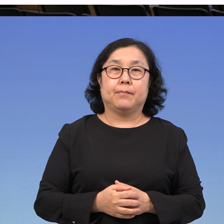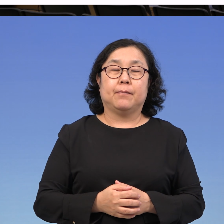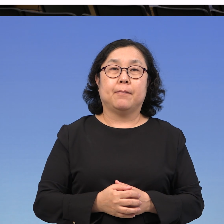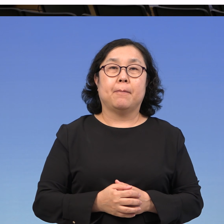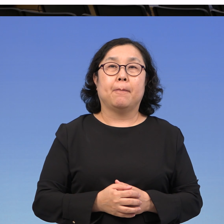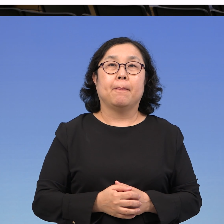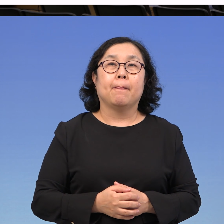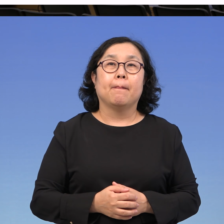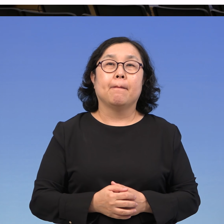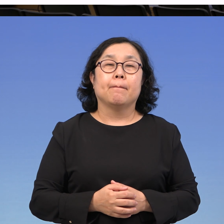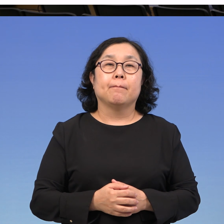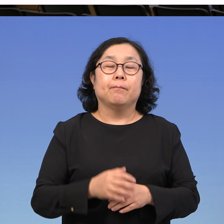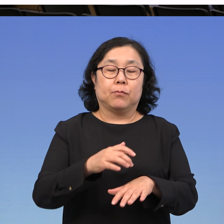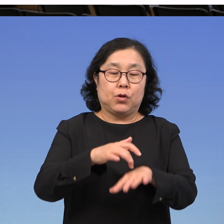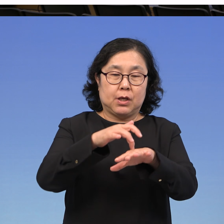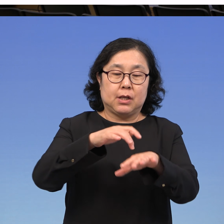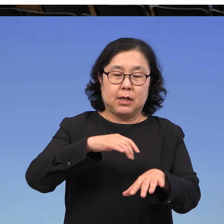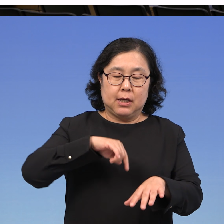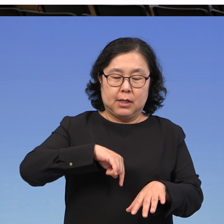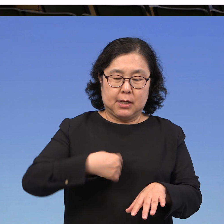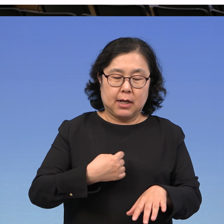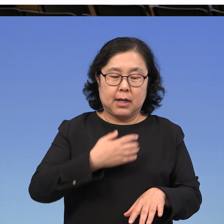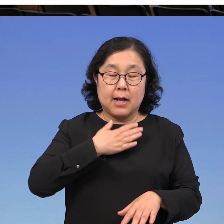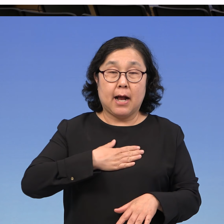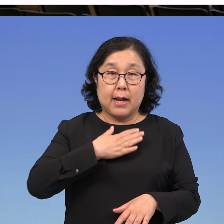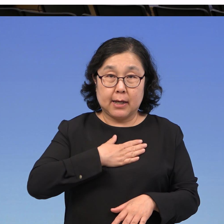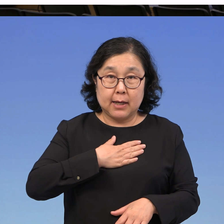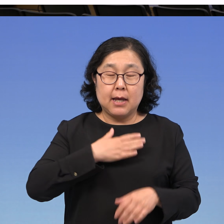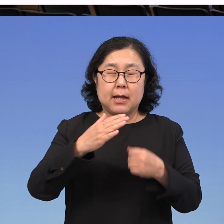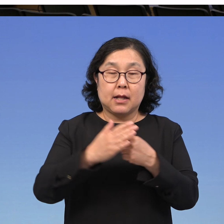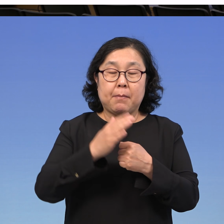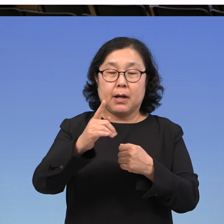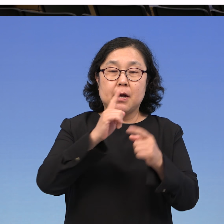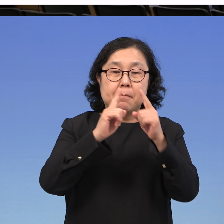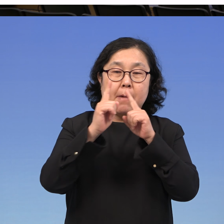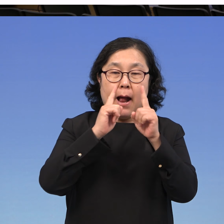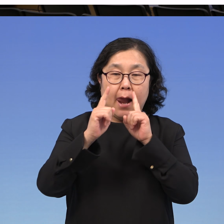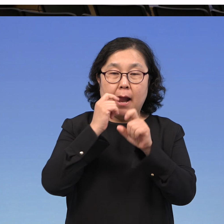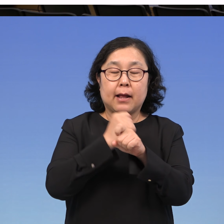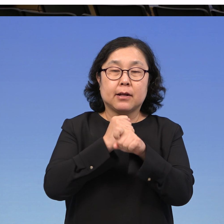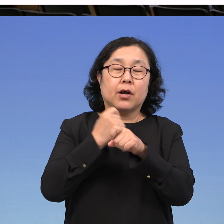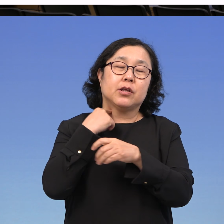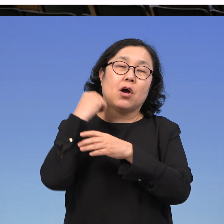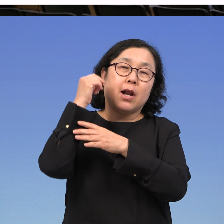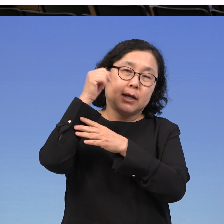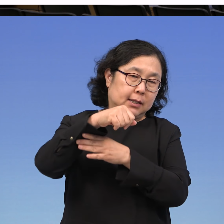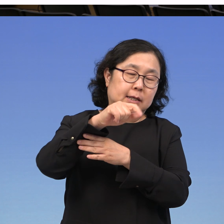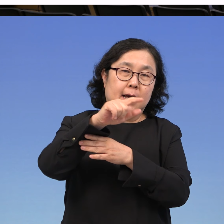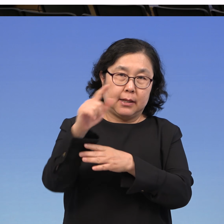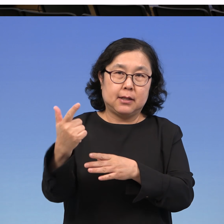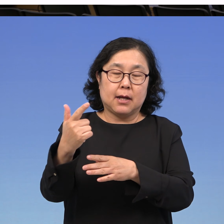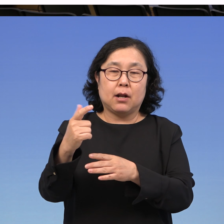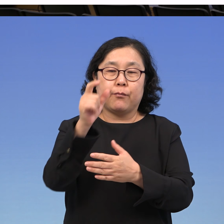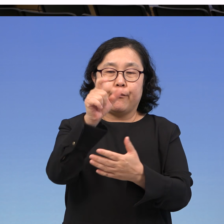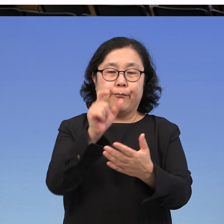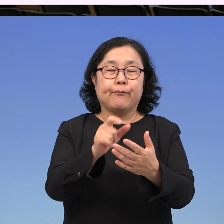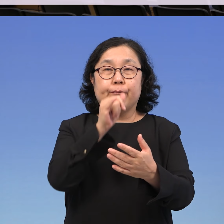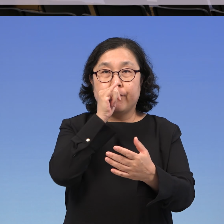34 절에서 도 귀신이 자기를 알므로 그 말하는 것은 허락하지 아니하시는 이라